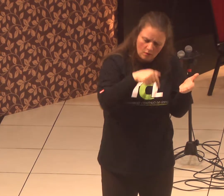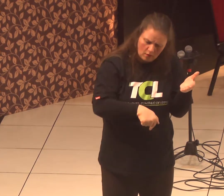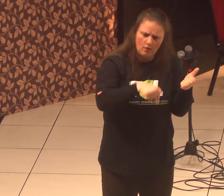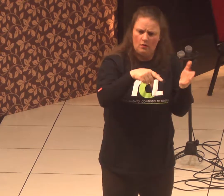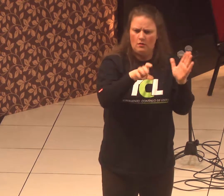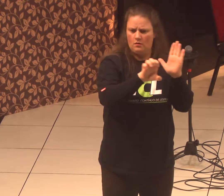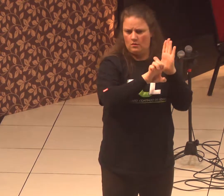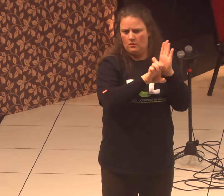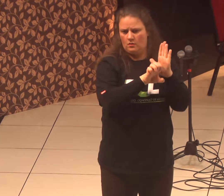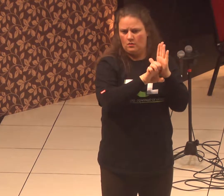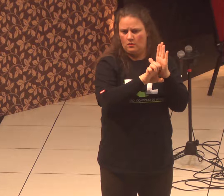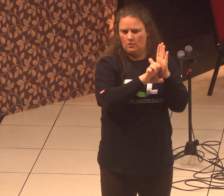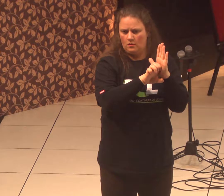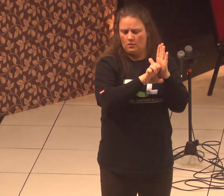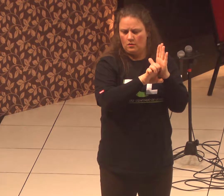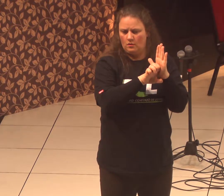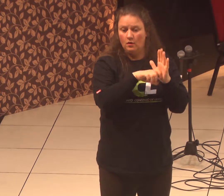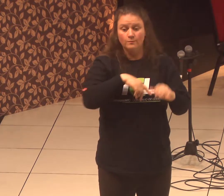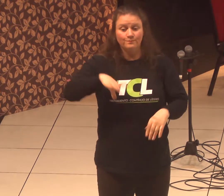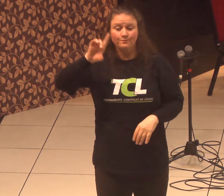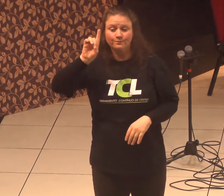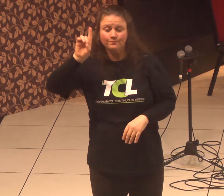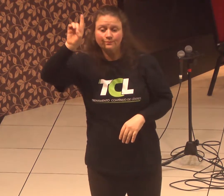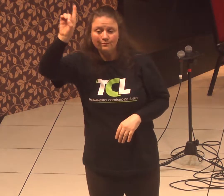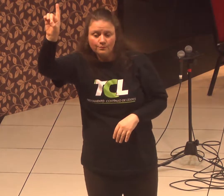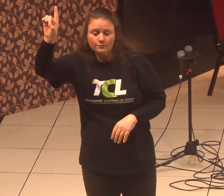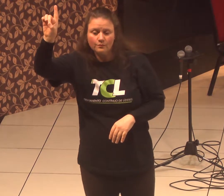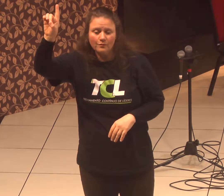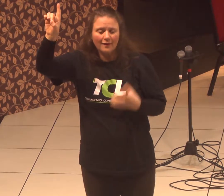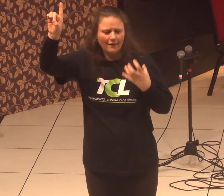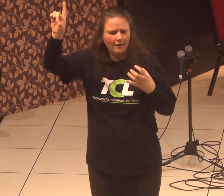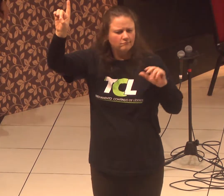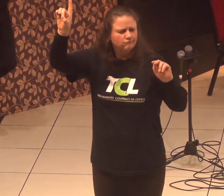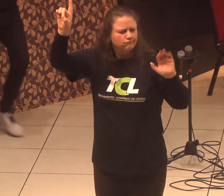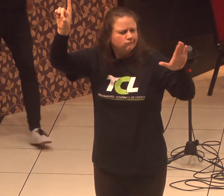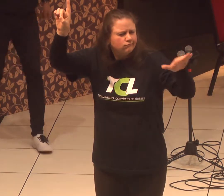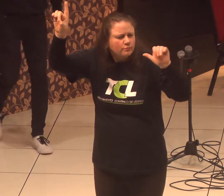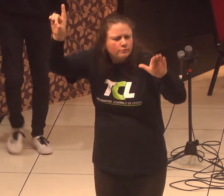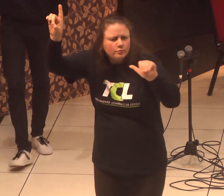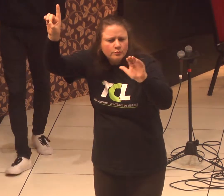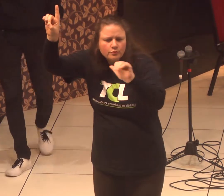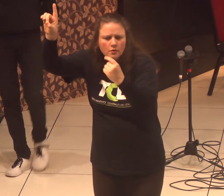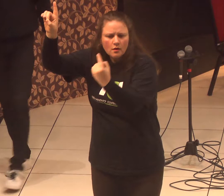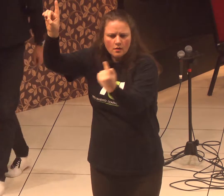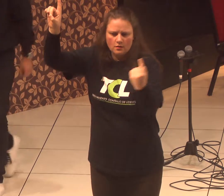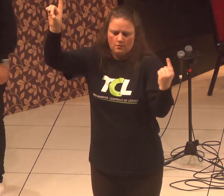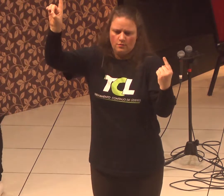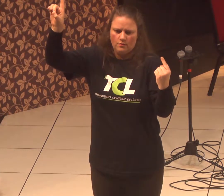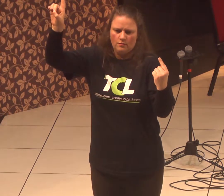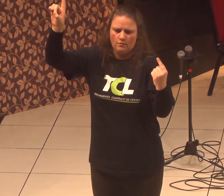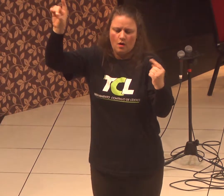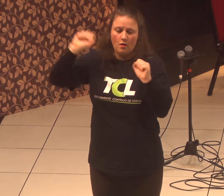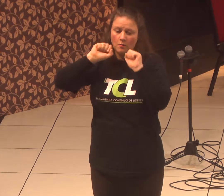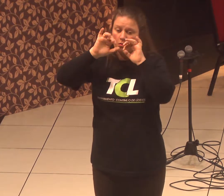dia. E Deus deseja usar você para ministrar cura.